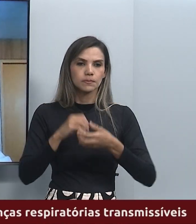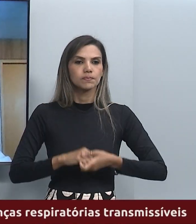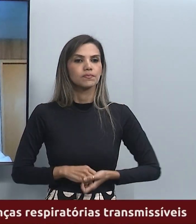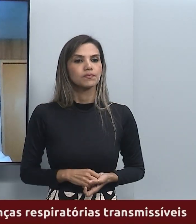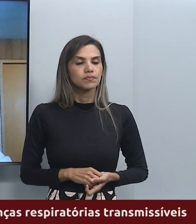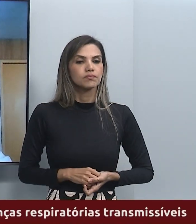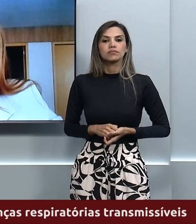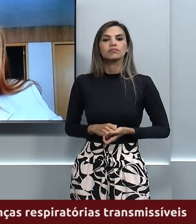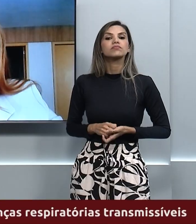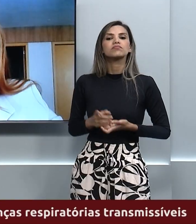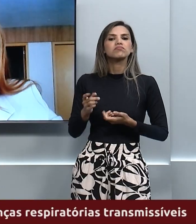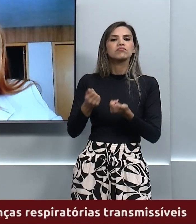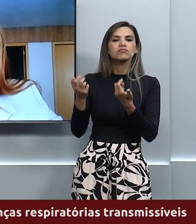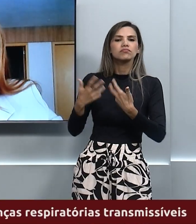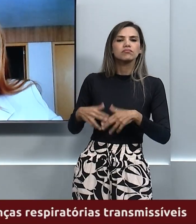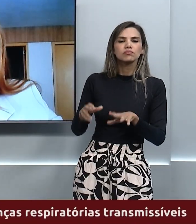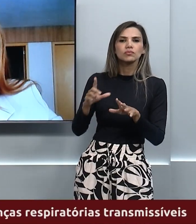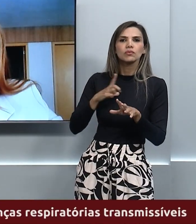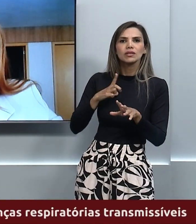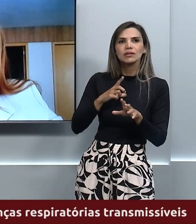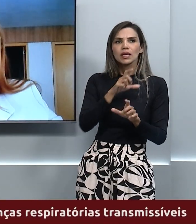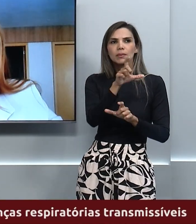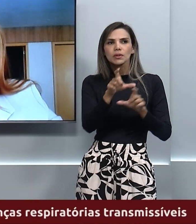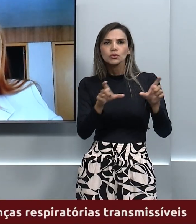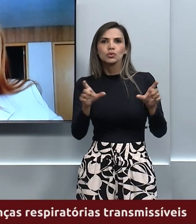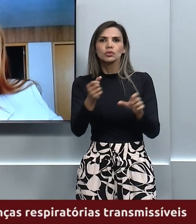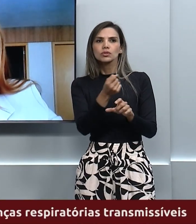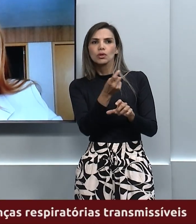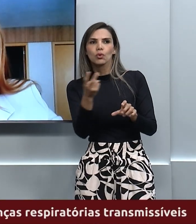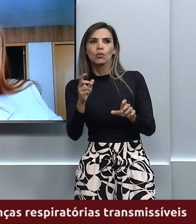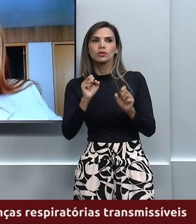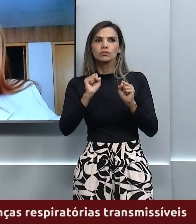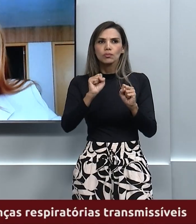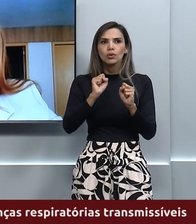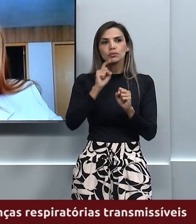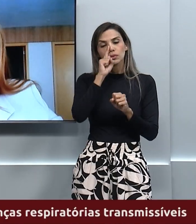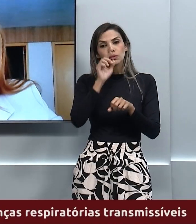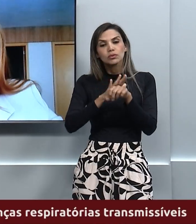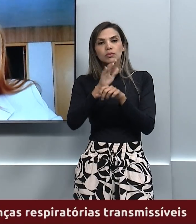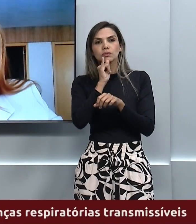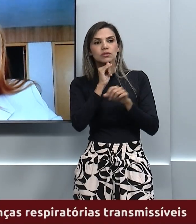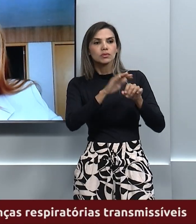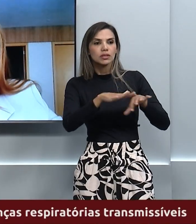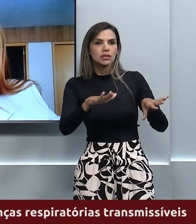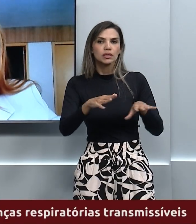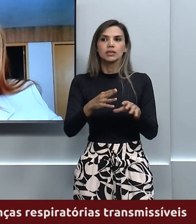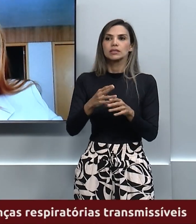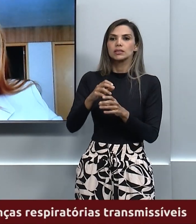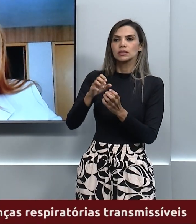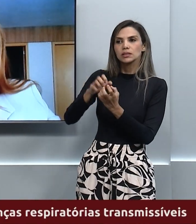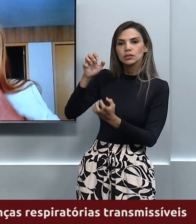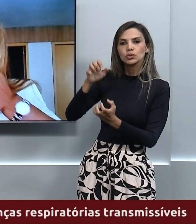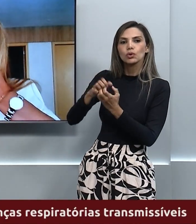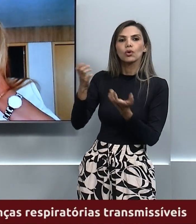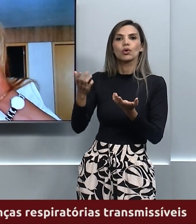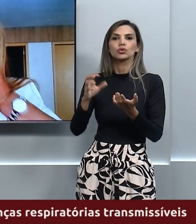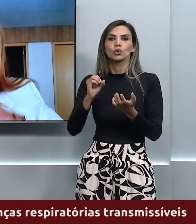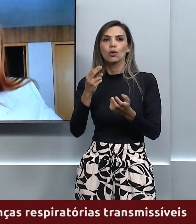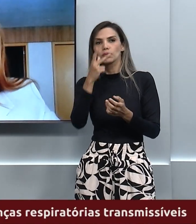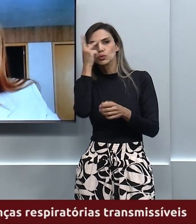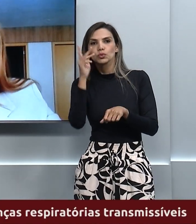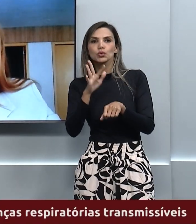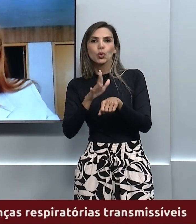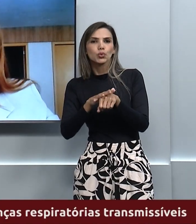senhora também citou isso, né, podem ser afetados de forma mais severa. Idosos, crianças, pessoas com doenças crônicas. Para essas pessoas, a orientação